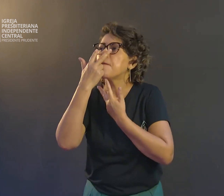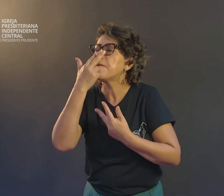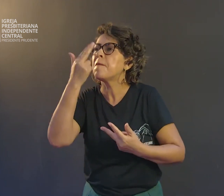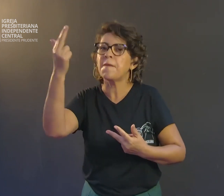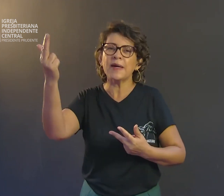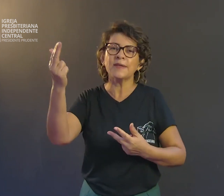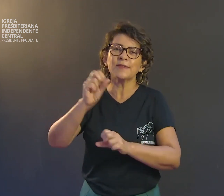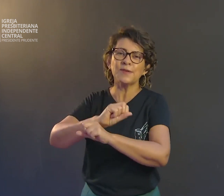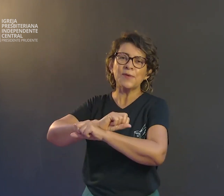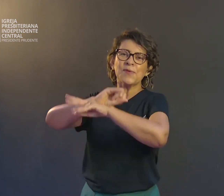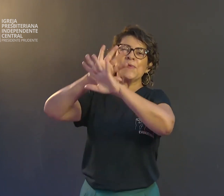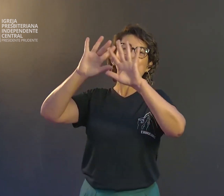glorioso.